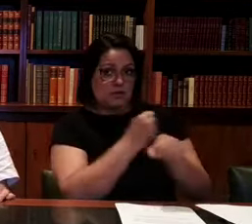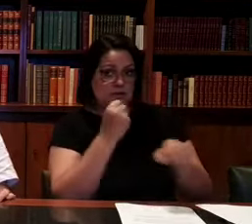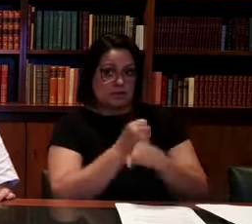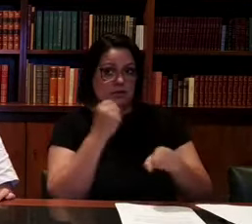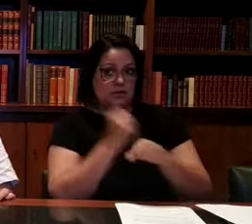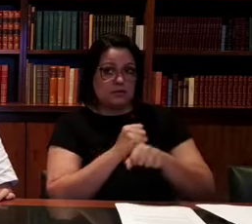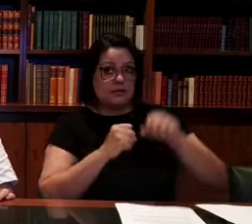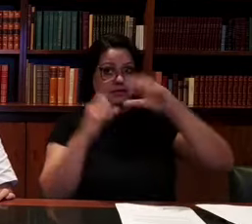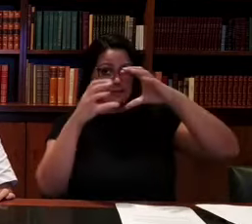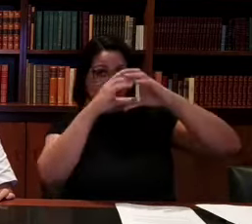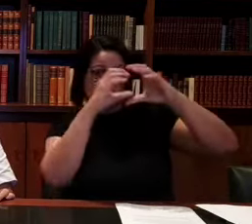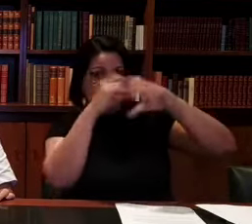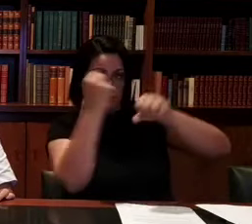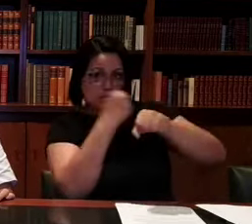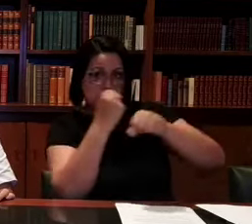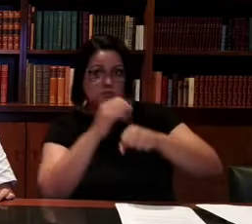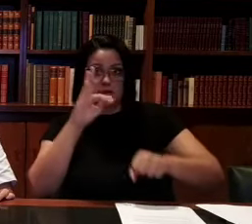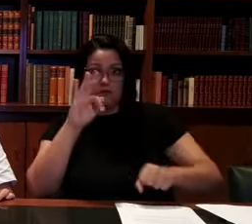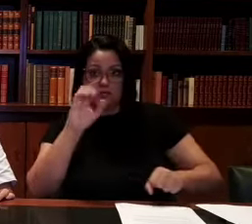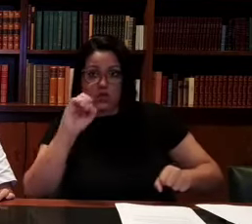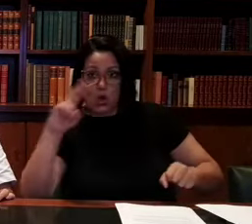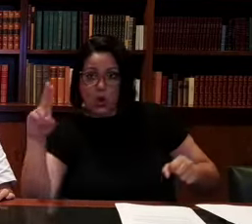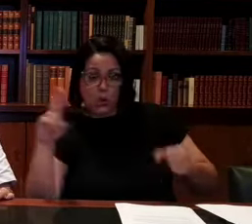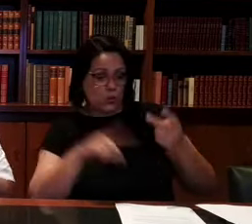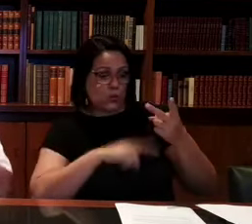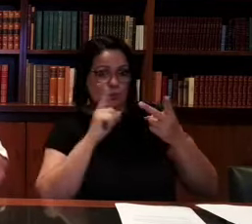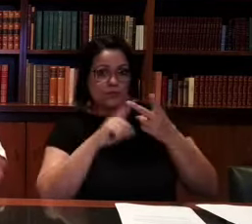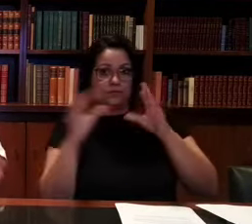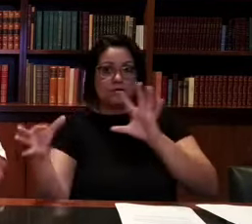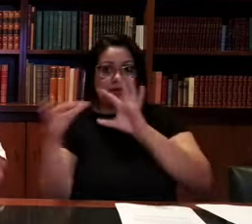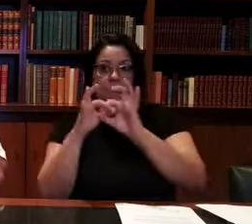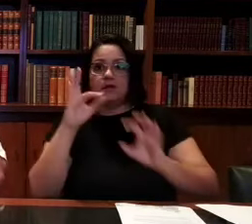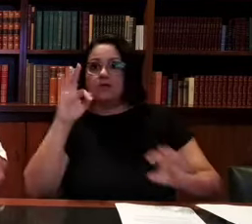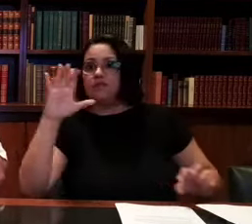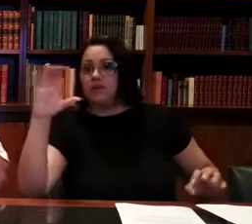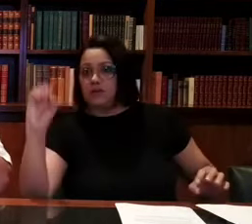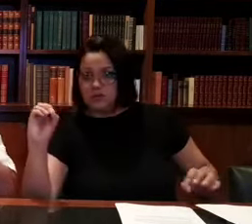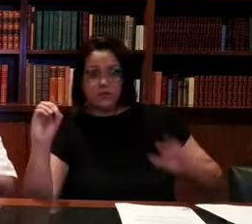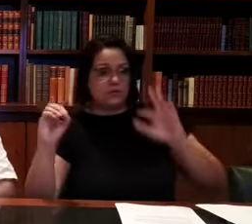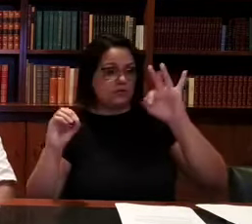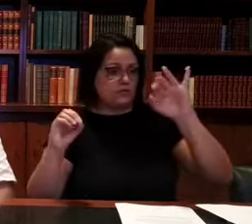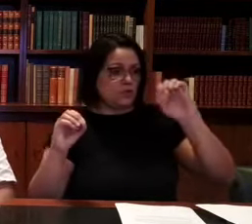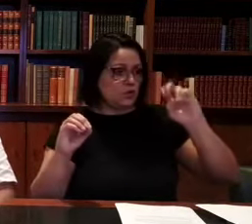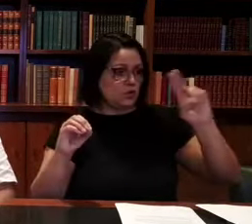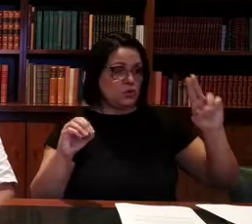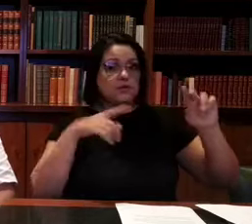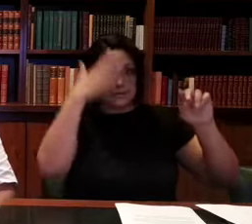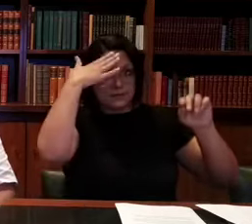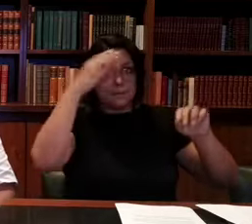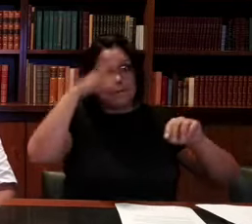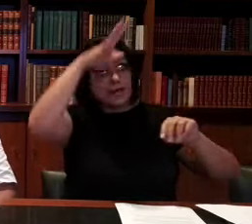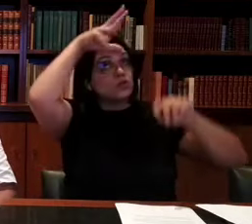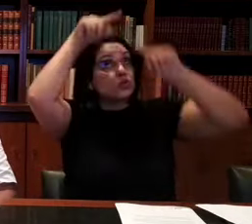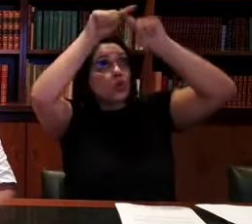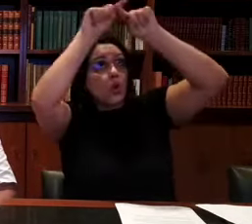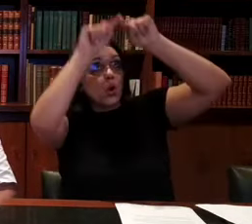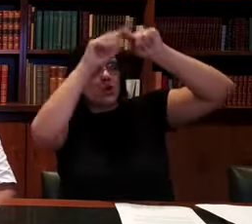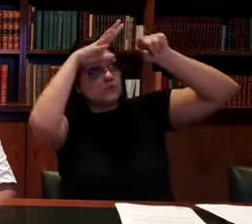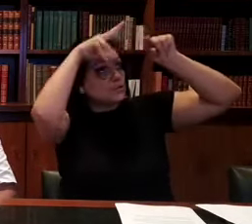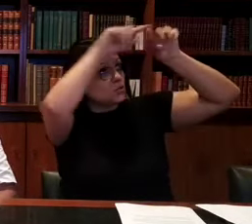ferrovia de integração centro-oeste vão avançar na fiel a gente vai unir afinco e a fiel significa o cara vai sair lá do Mato Grosso e vai chegar no porto de Ilhéus